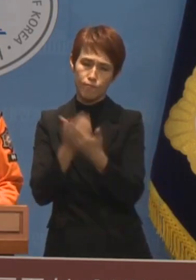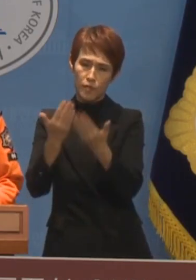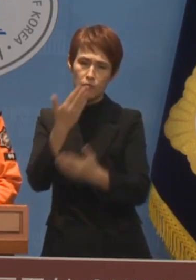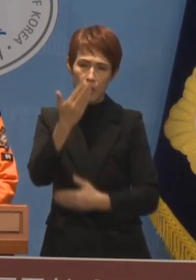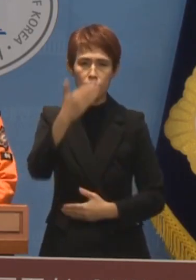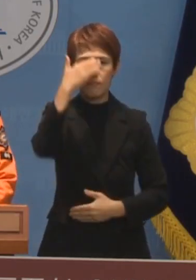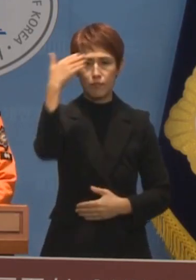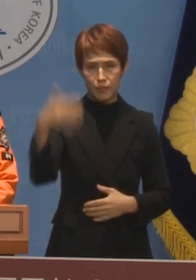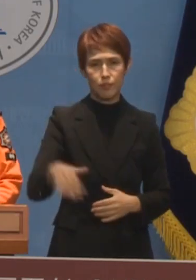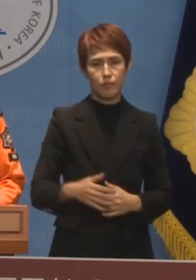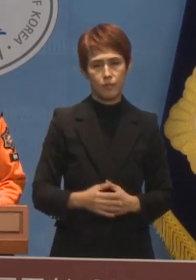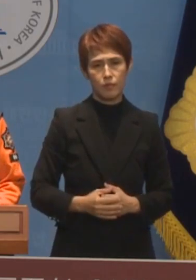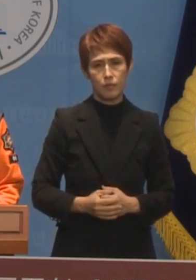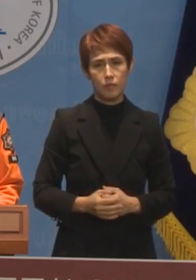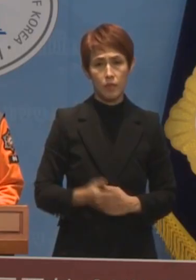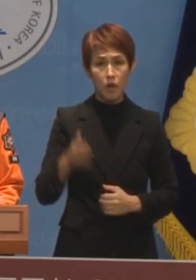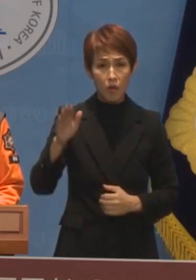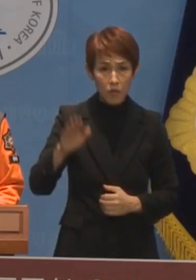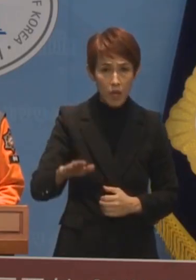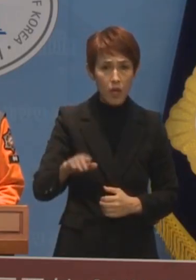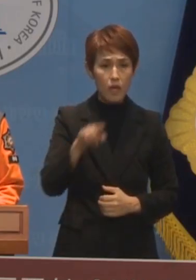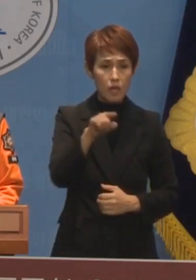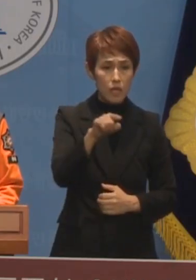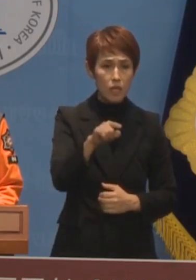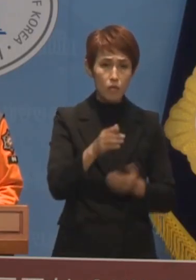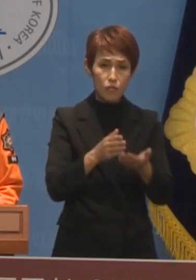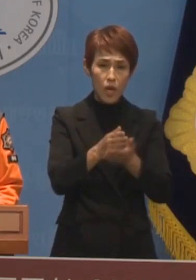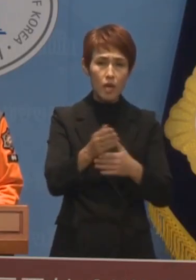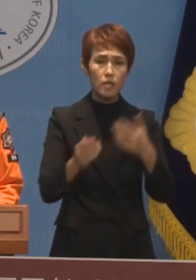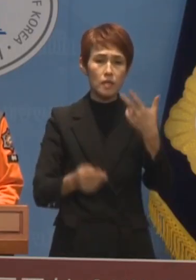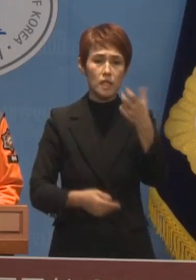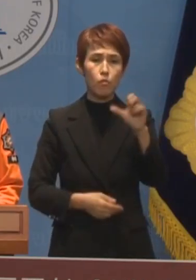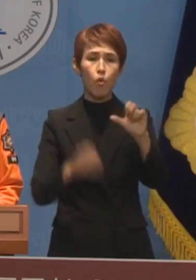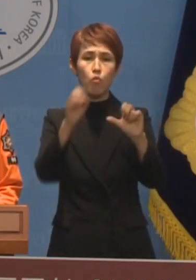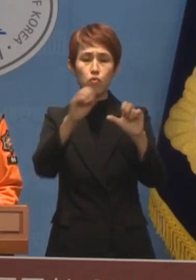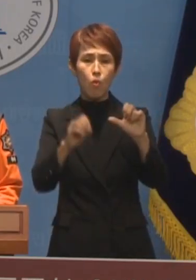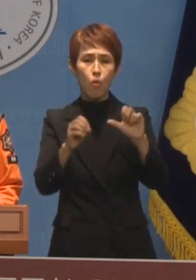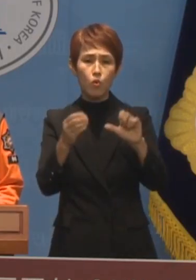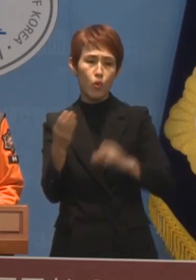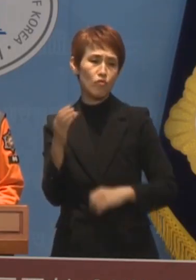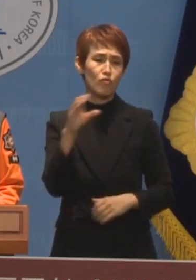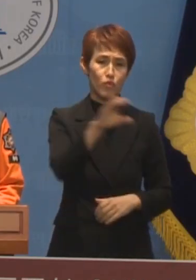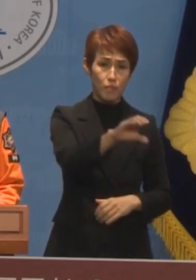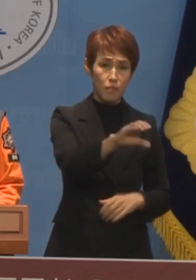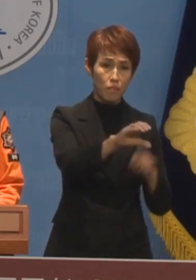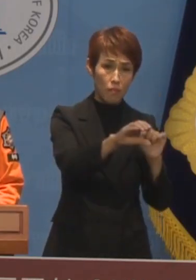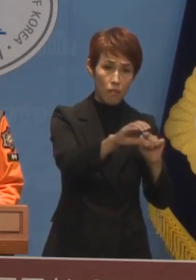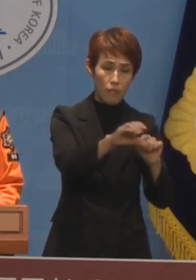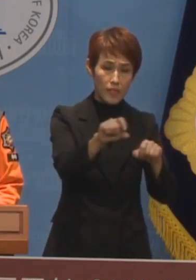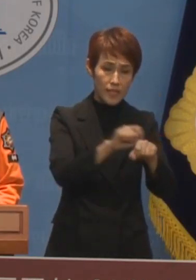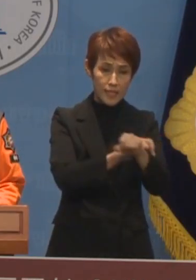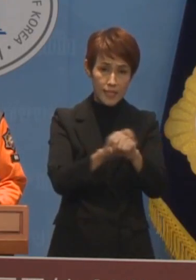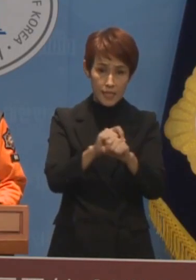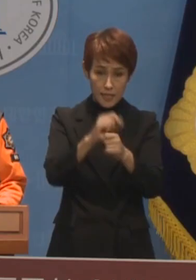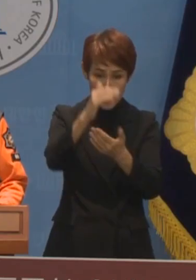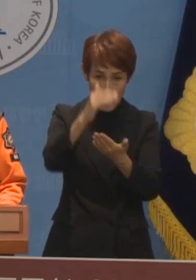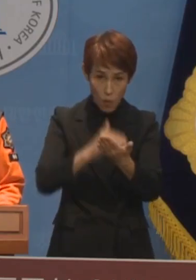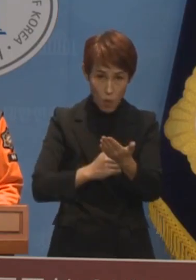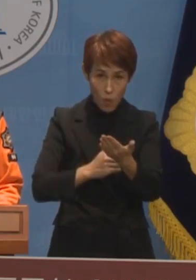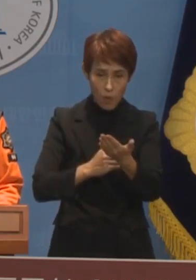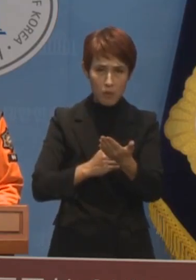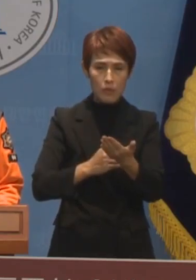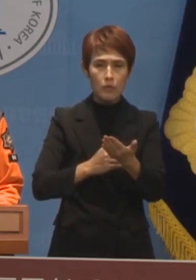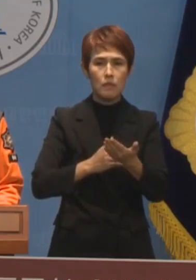있었습니다. 그러나 소방 분야의 75% 이상 투입이라는 이 특례가 한시적인